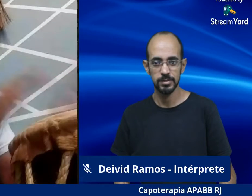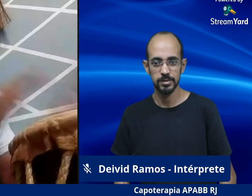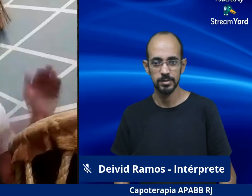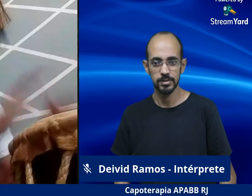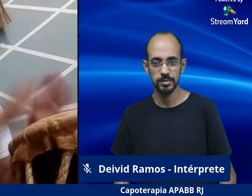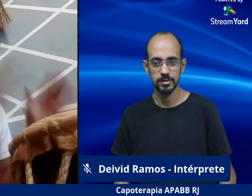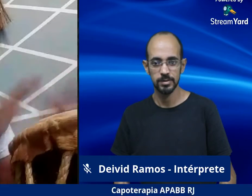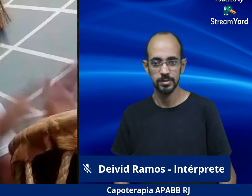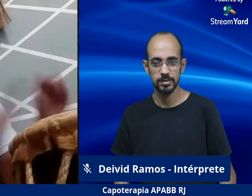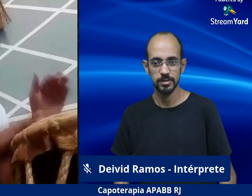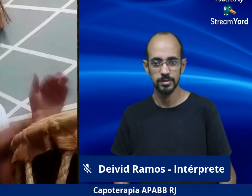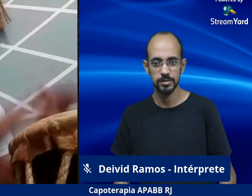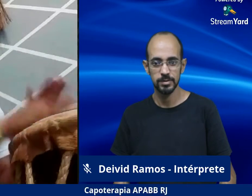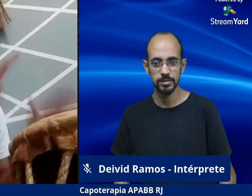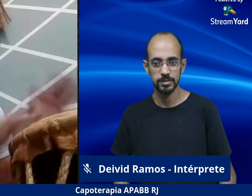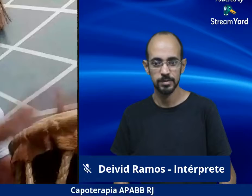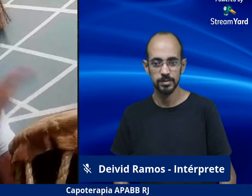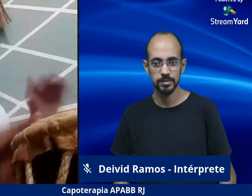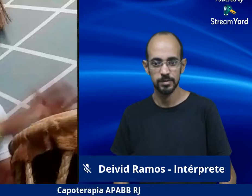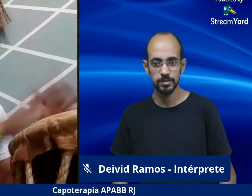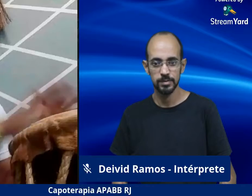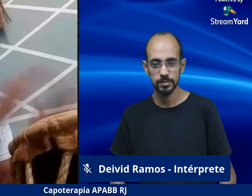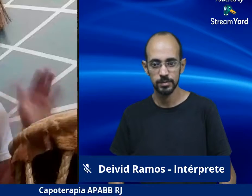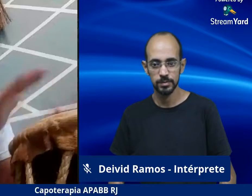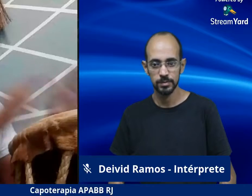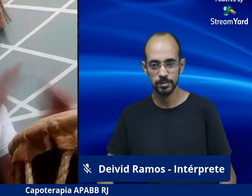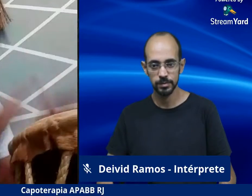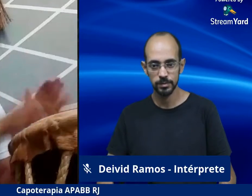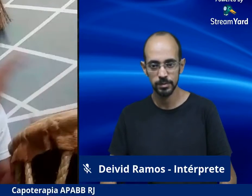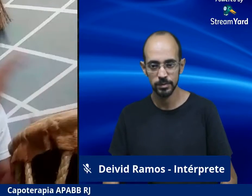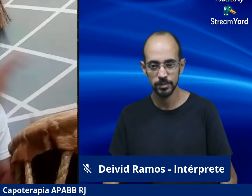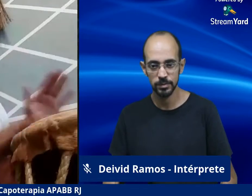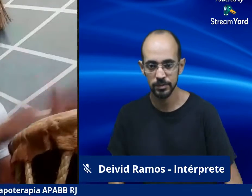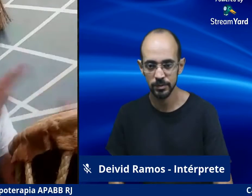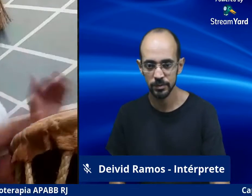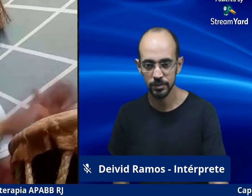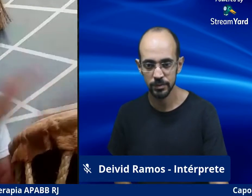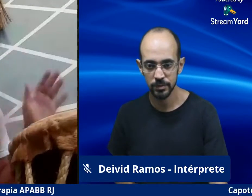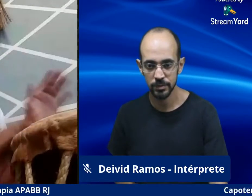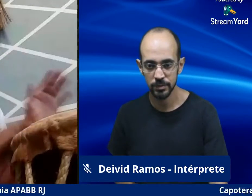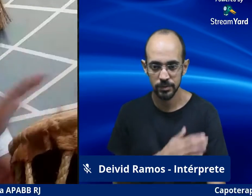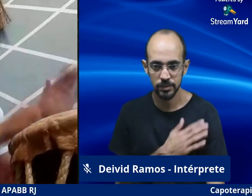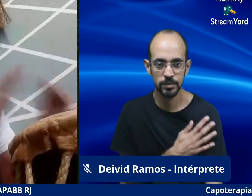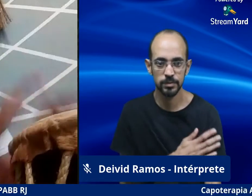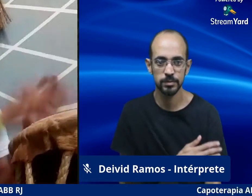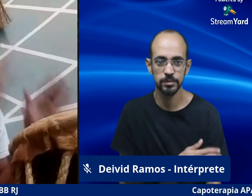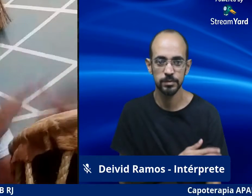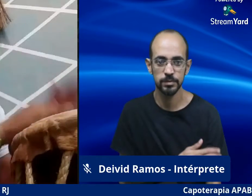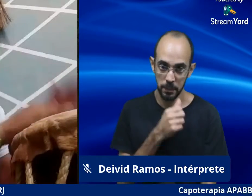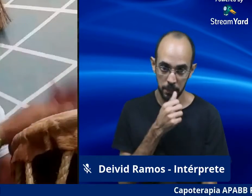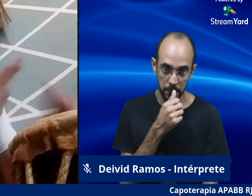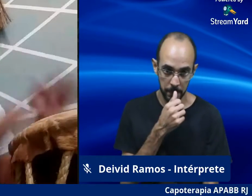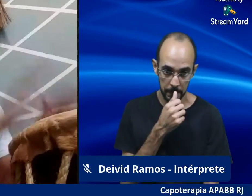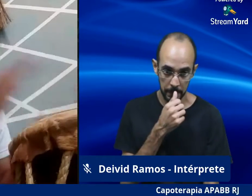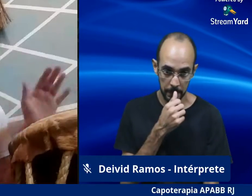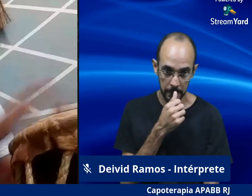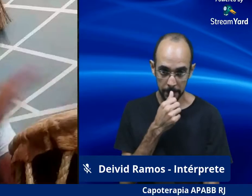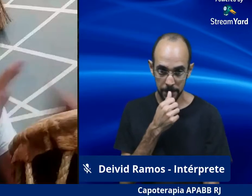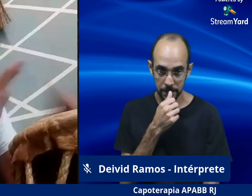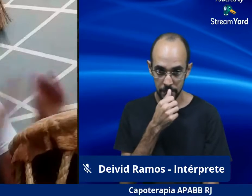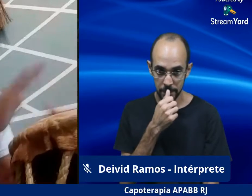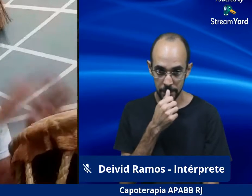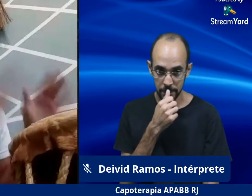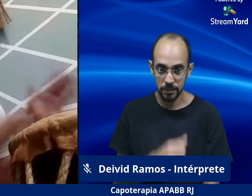quarar minha roupa. Oi, lê, lê, lê, lê. Oi, lê, lalaiá.